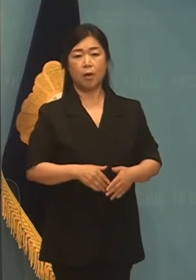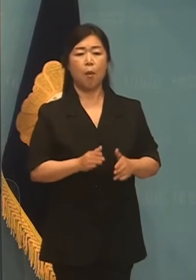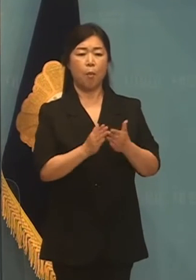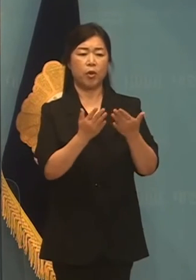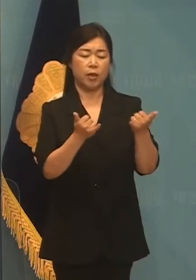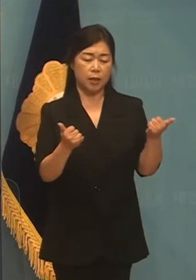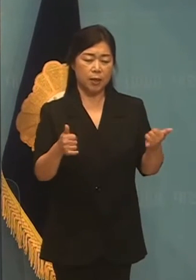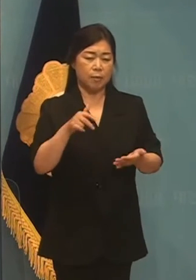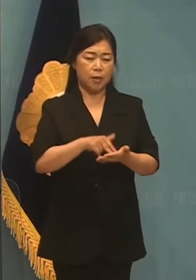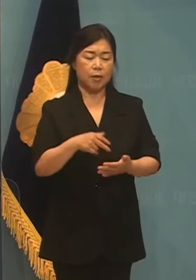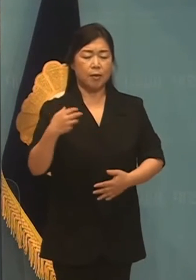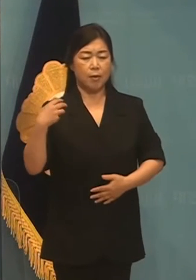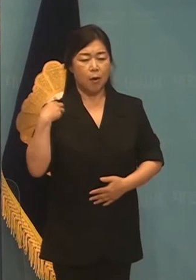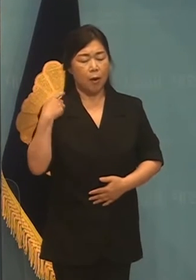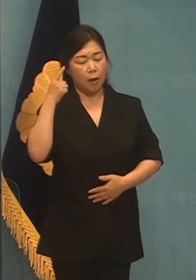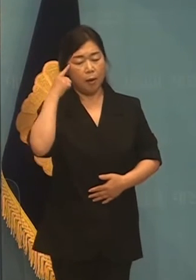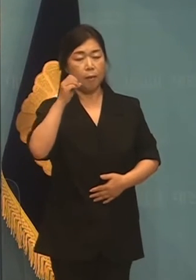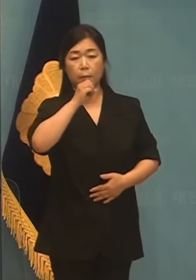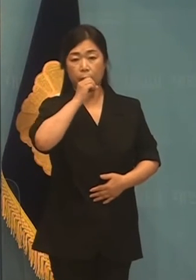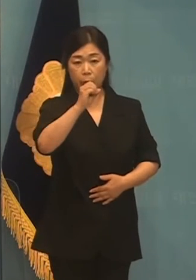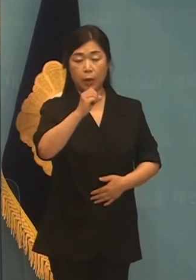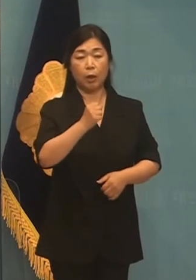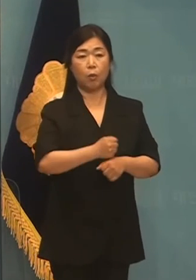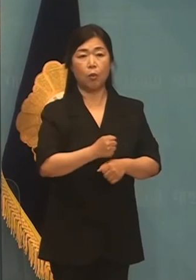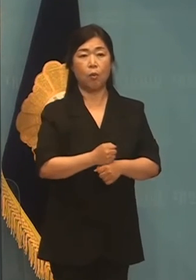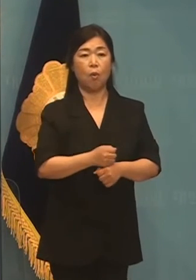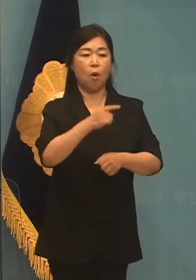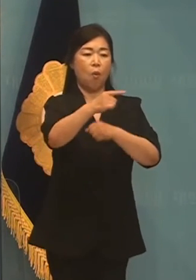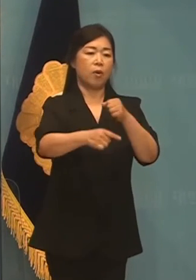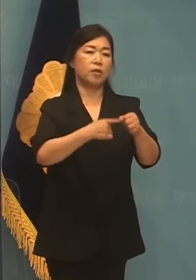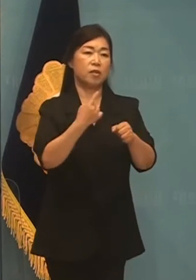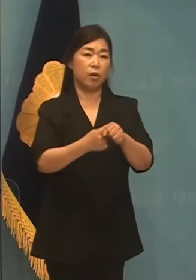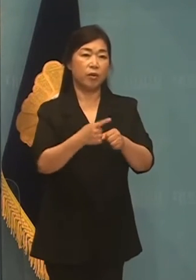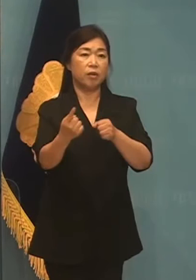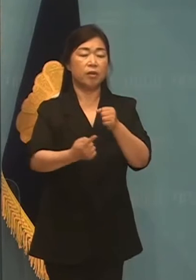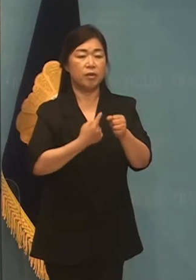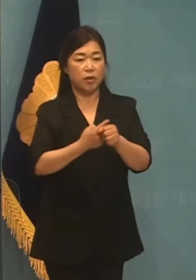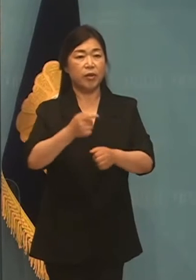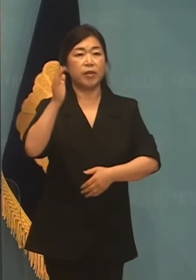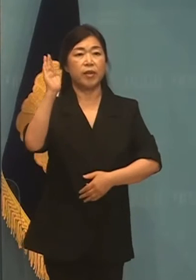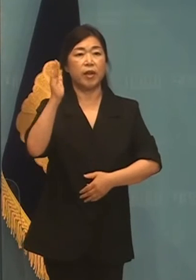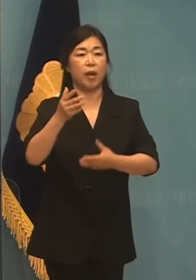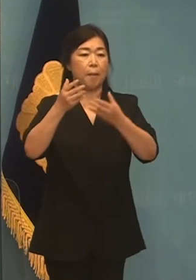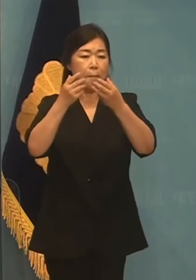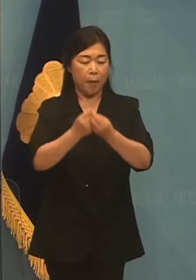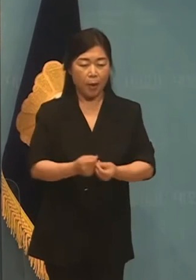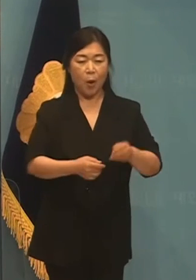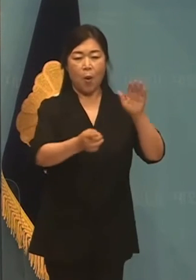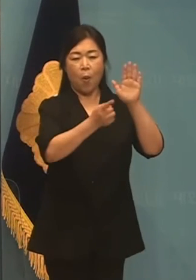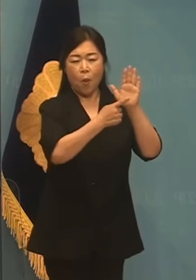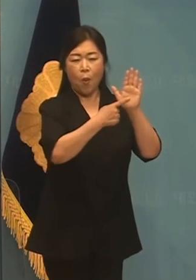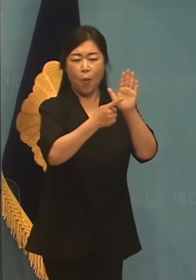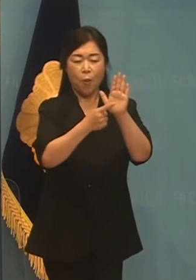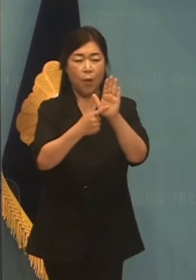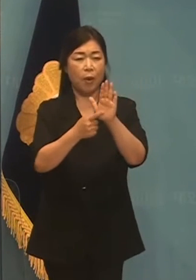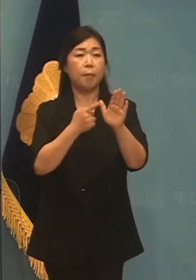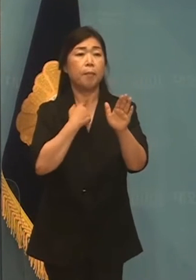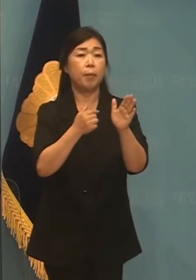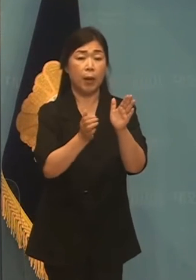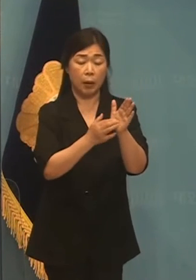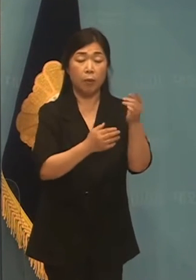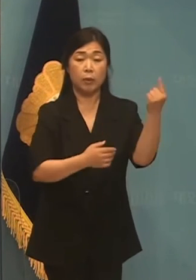본인의 신분과 역할을 망각한 채 탈원전을 꺼내들고 홍보를 하고